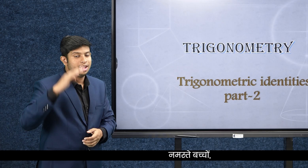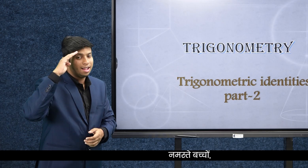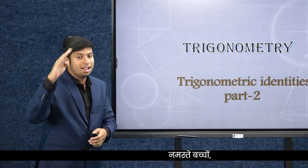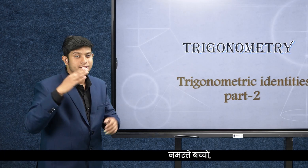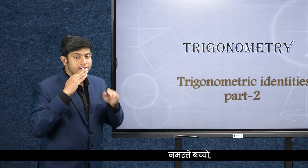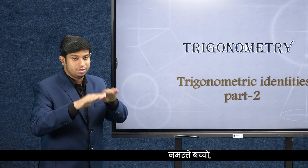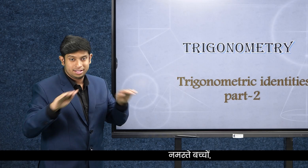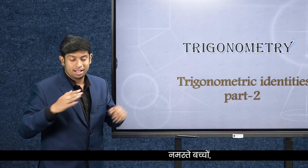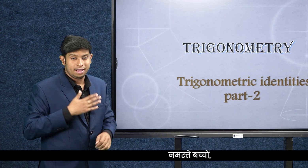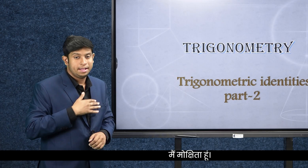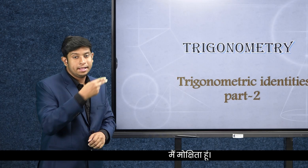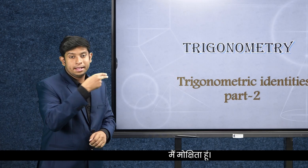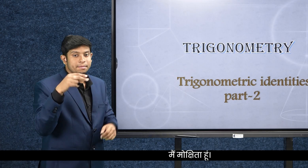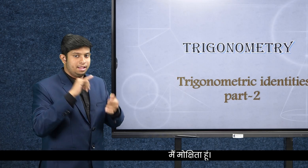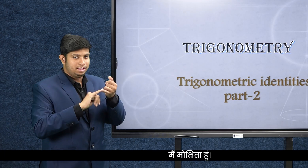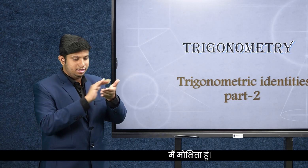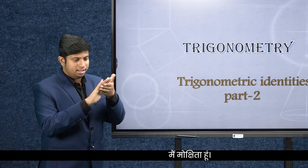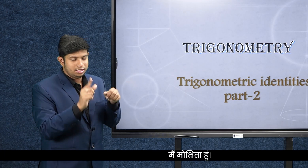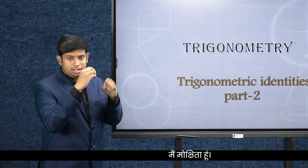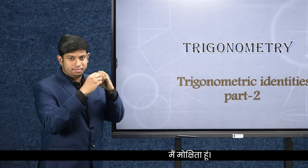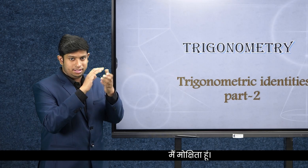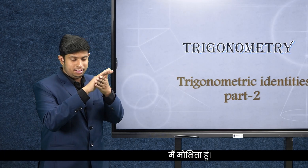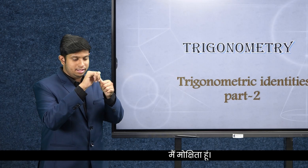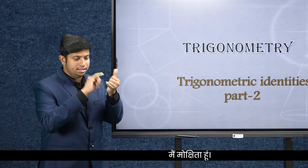नमस्ते बच्चों, मैं मोक्षिता हूँ।